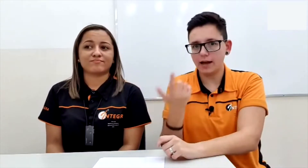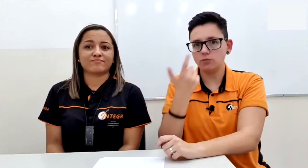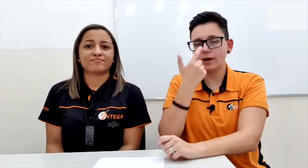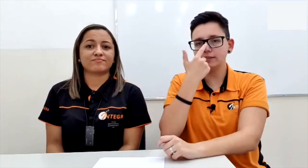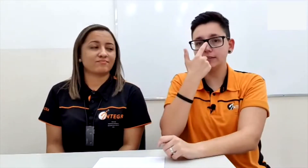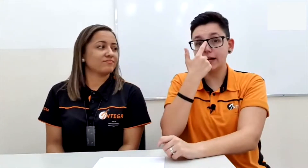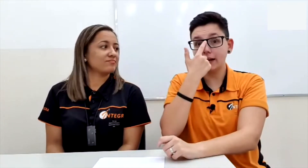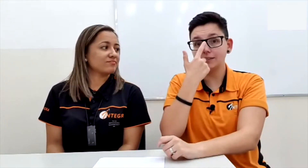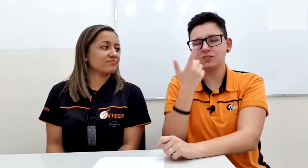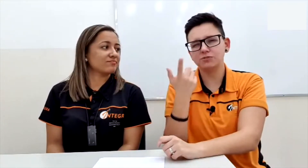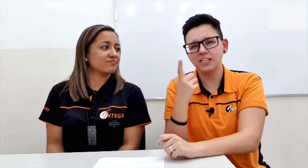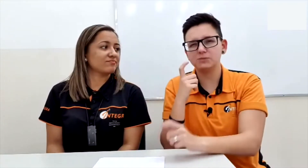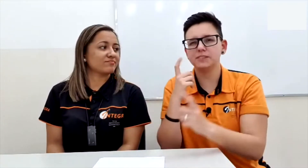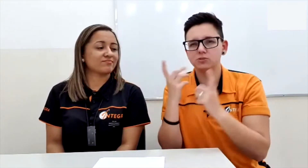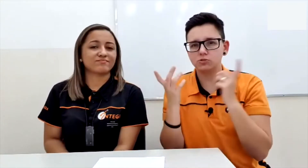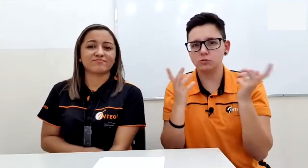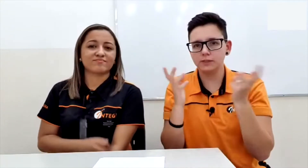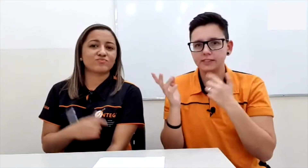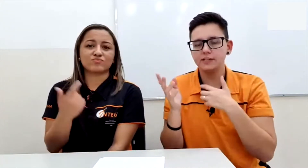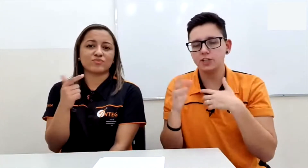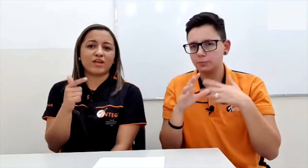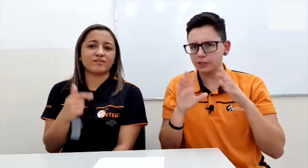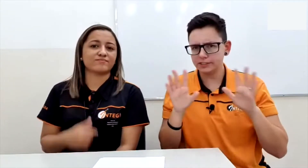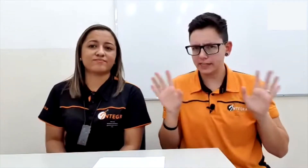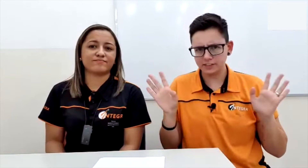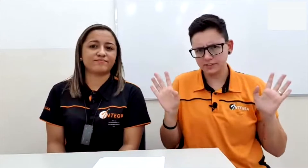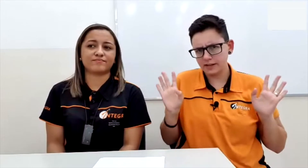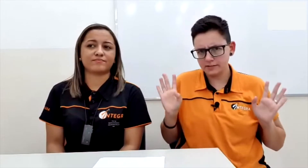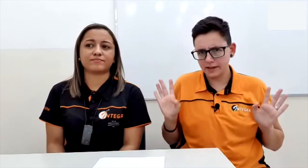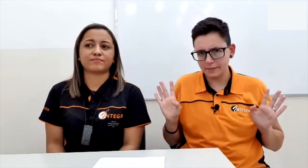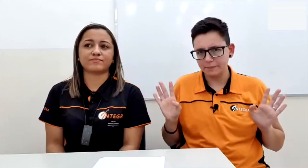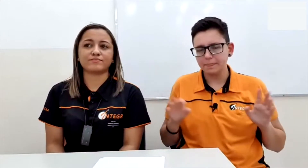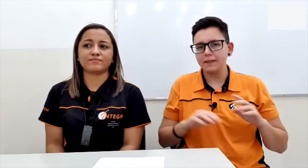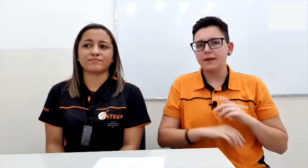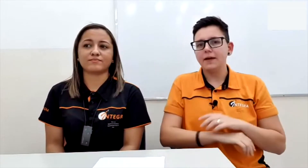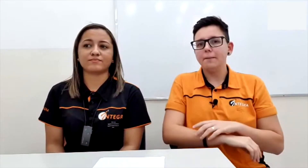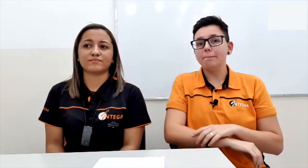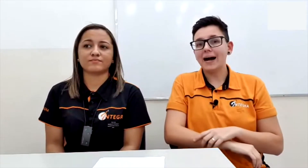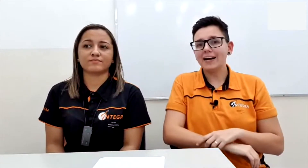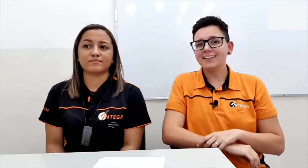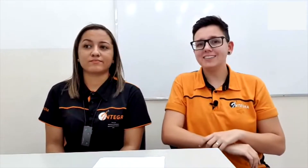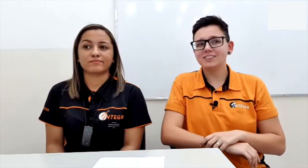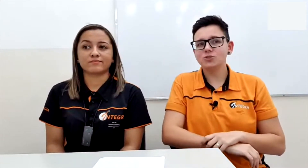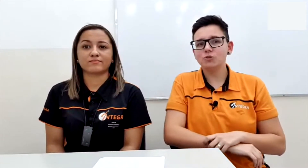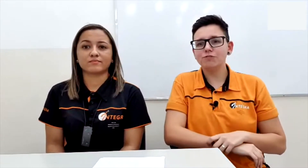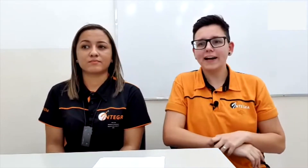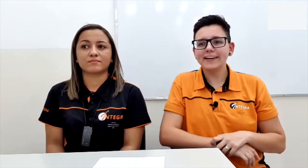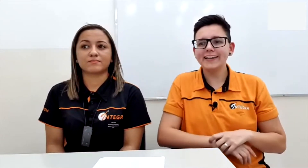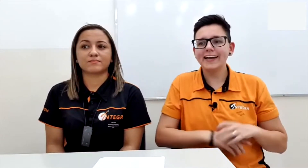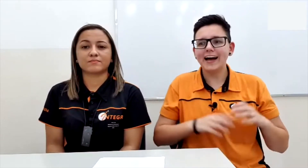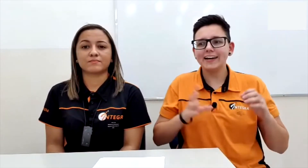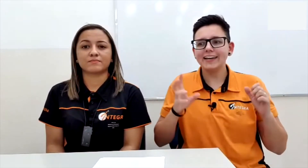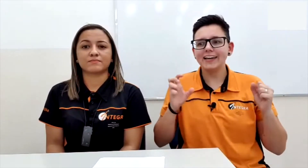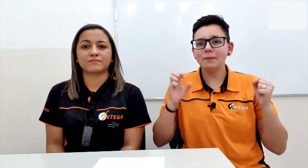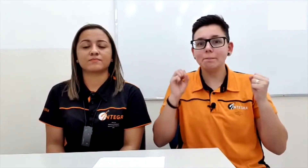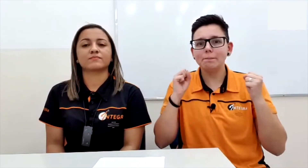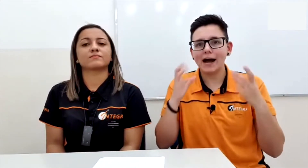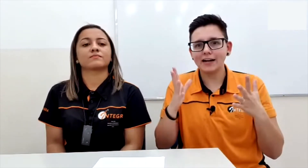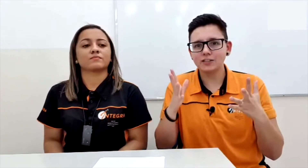tá? Não é assim, se eu não fizer a expressão, o surdo não me entende. Ele pode até te entender, mas não vai criar aquele impacto